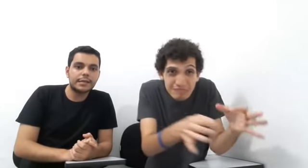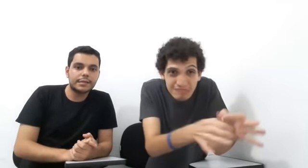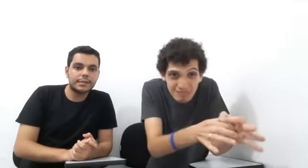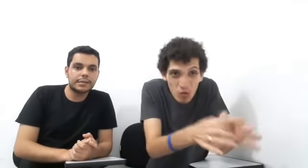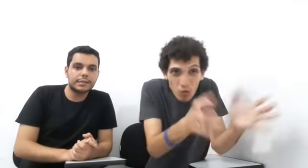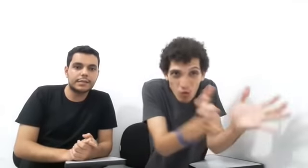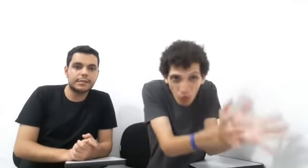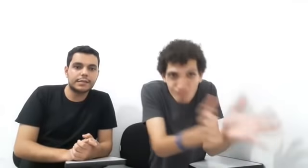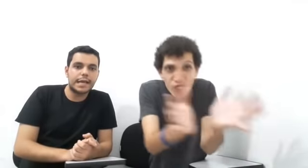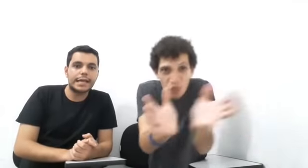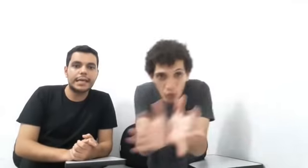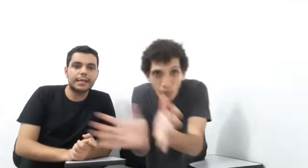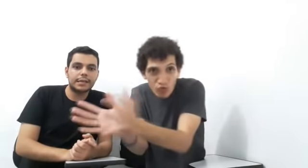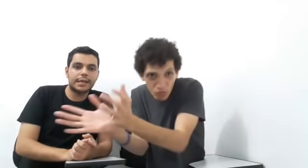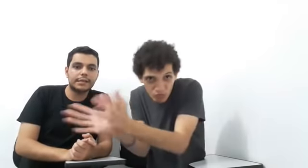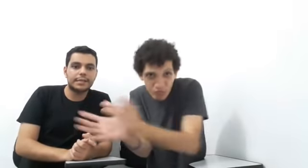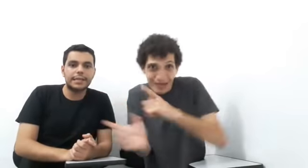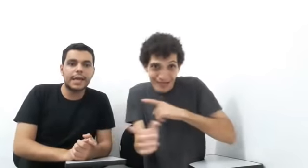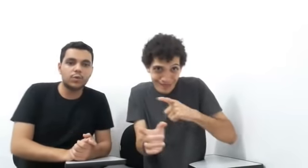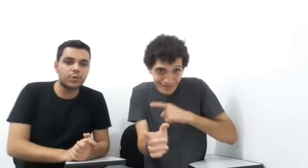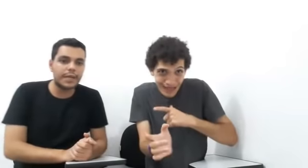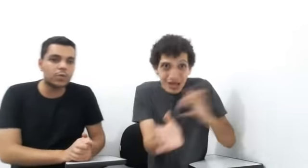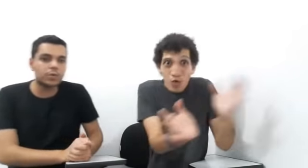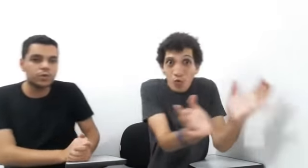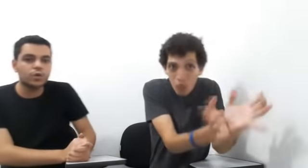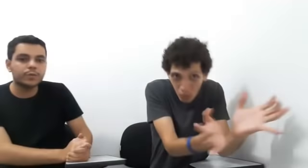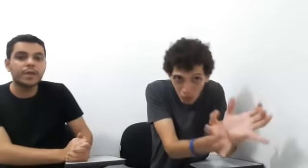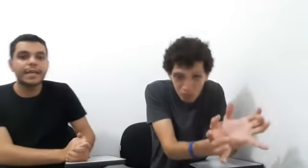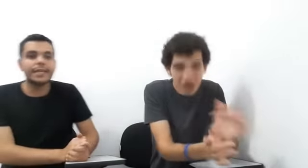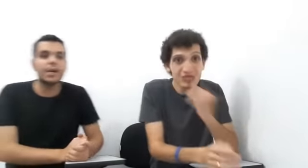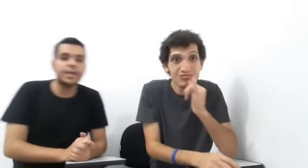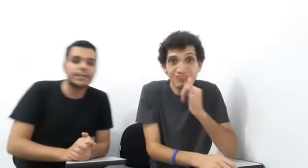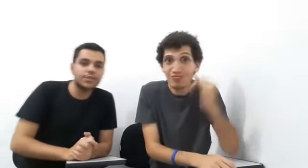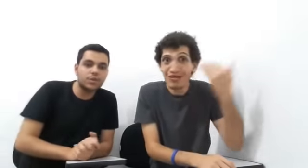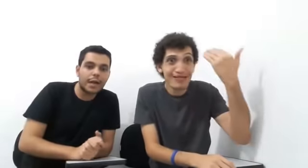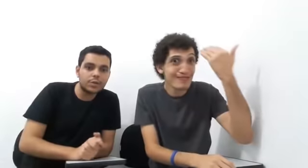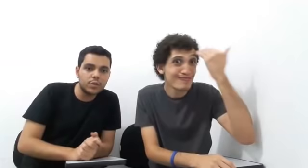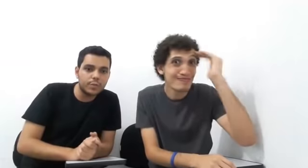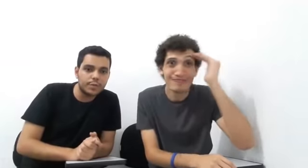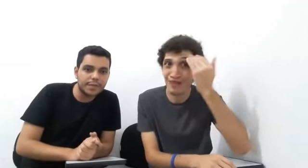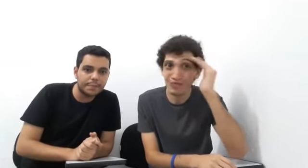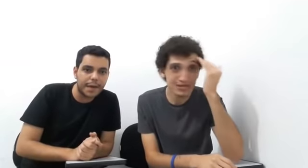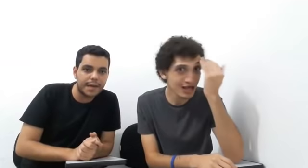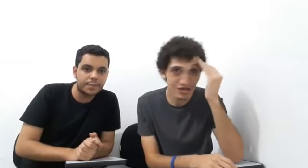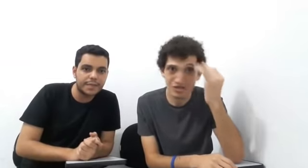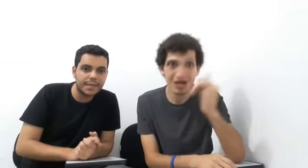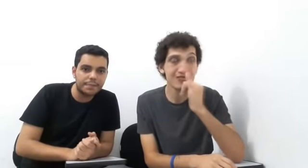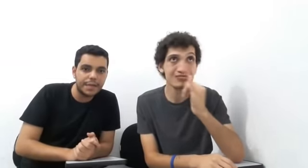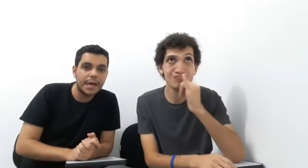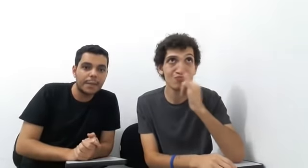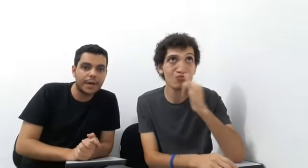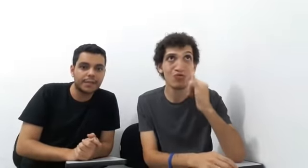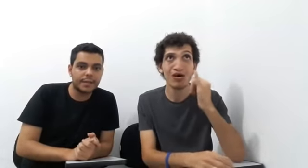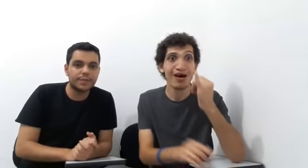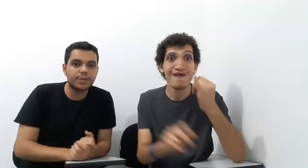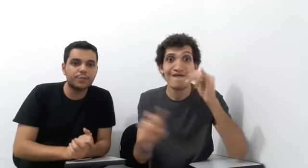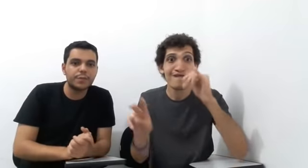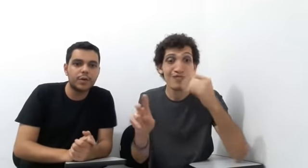elas se reúnem em algum grupo e eu decidi 4 grupos principais, eu percebi. Por exemplo, existe um primeiro